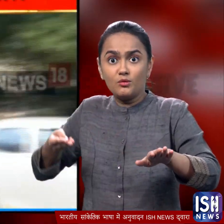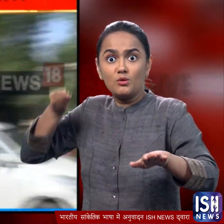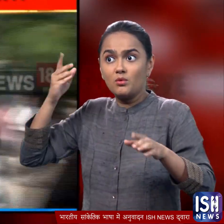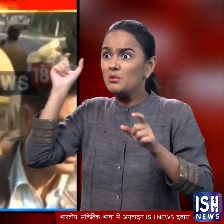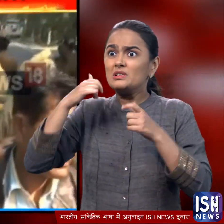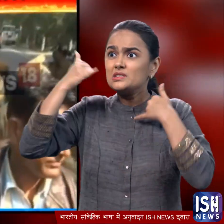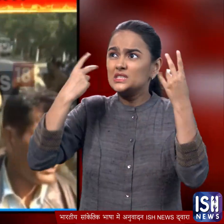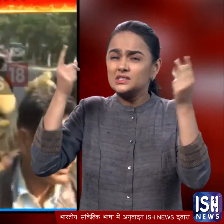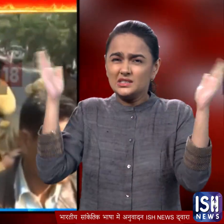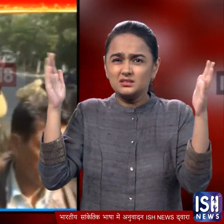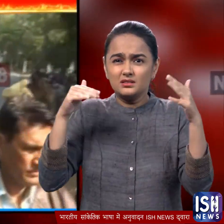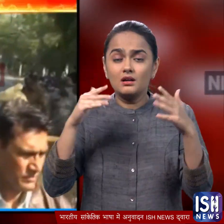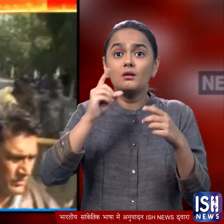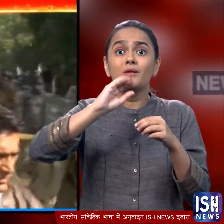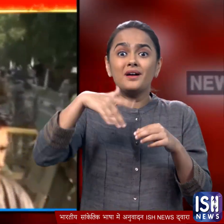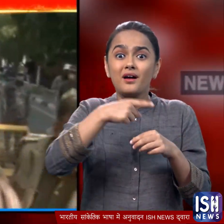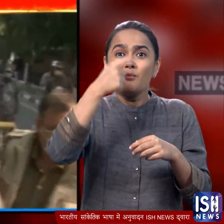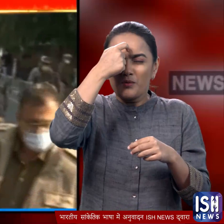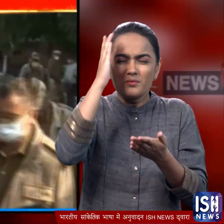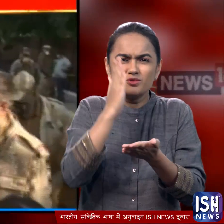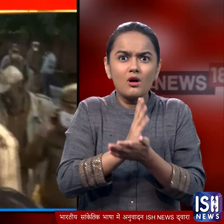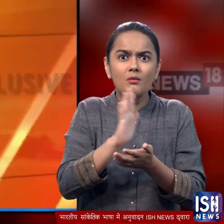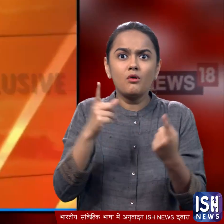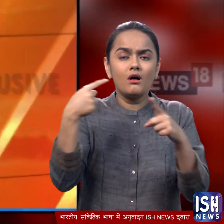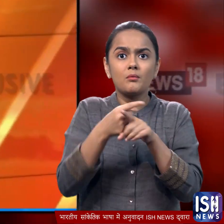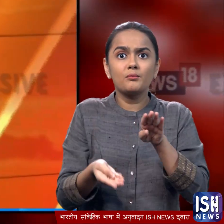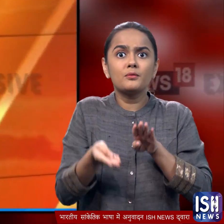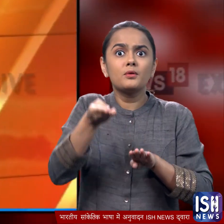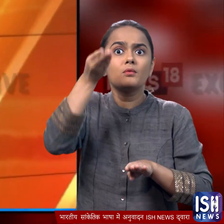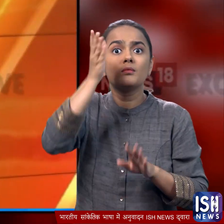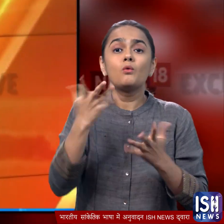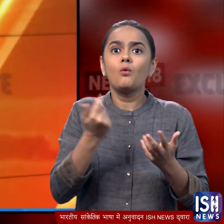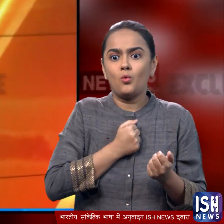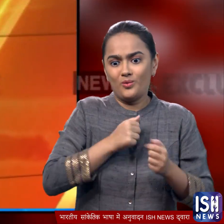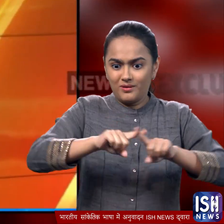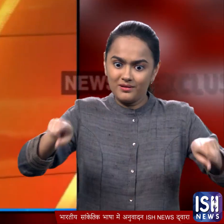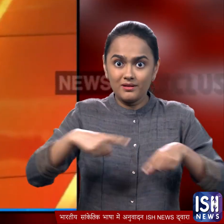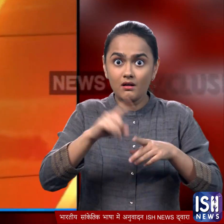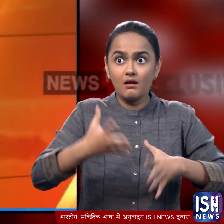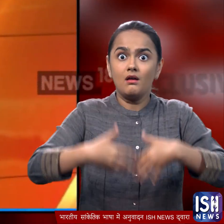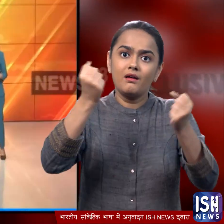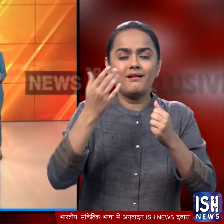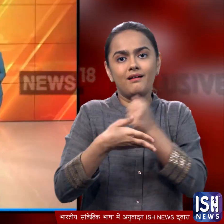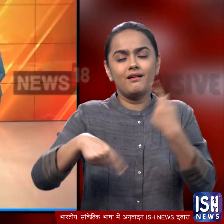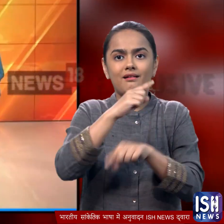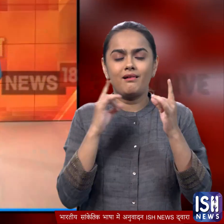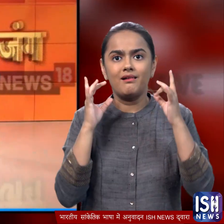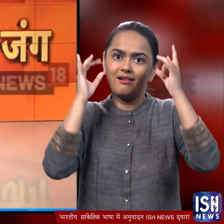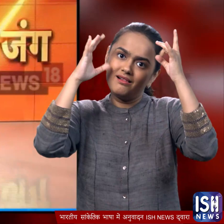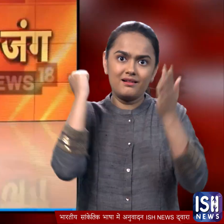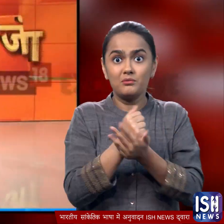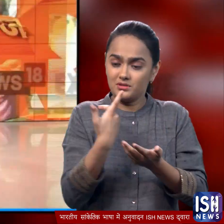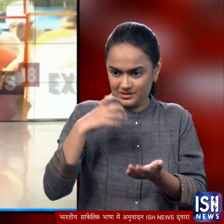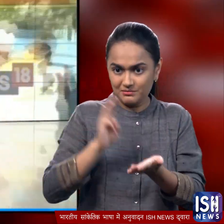यहां पर बढ़ाई जा रही है। लेकिन हंगामा खत्म होने के बजाय बढ़ता ही गया, क्योंकि अपनी जमीन की नीलामी की खबर पर गुस्साए किसान मुख्यमंत्री